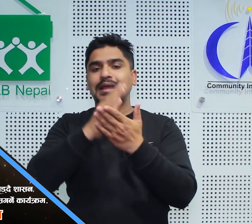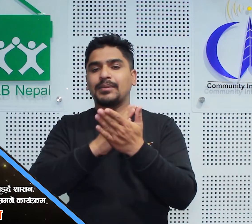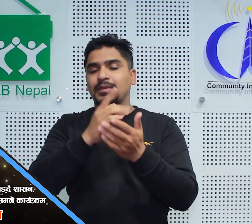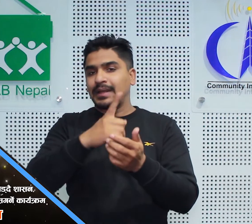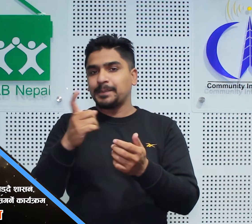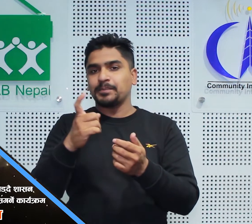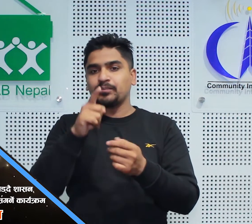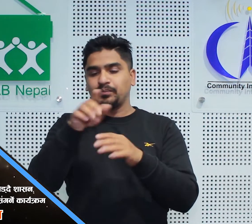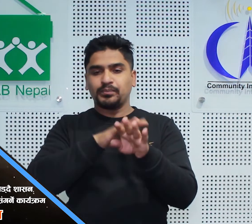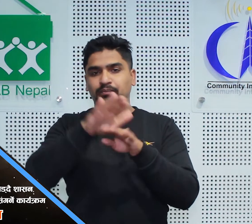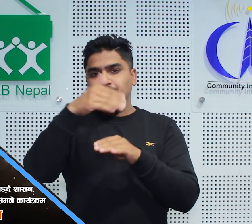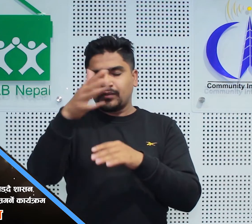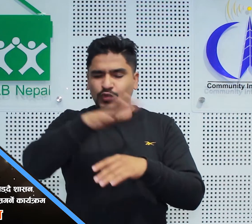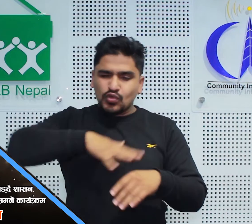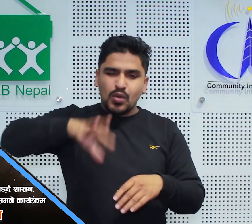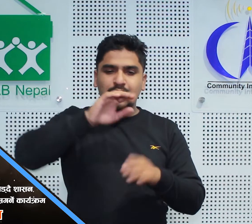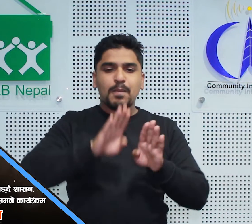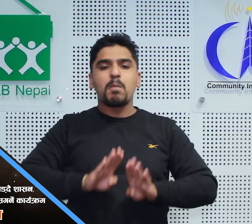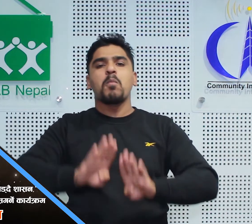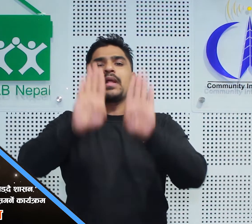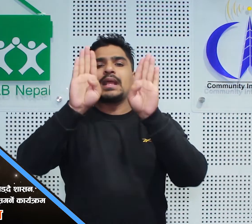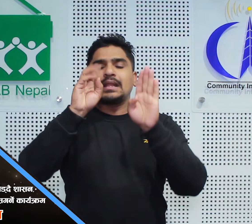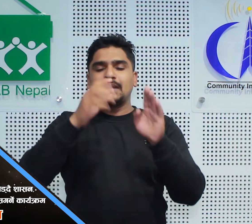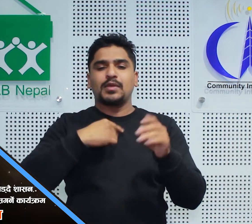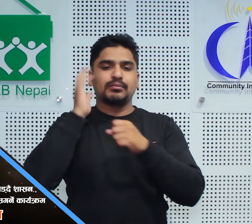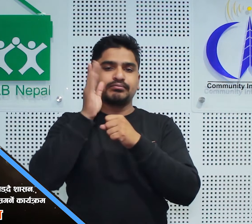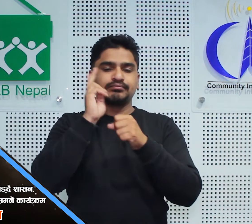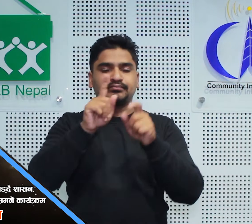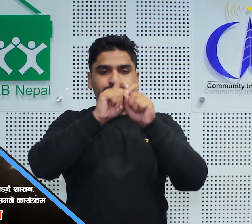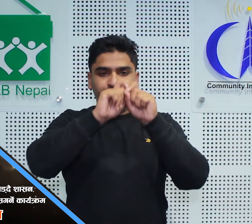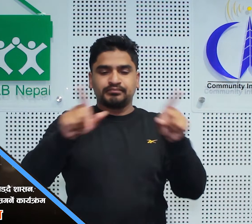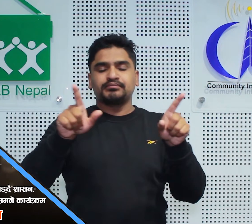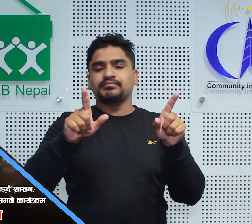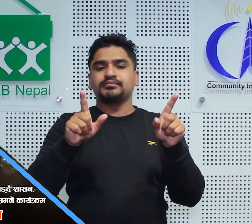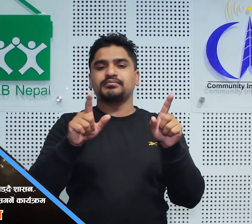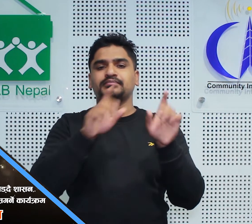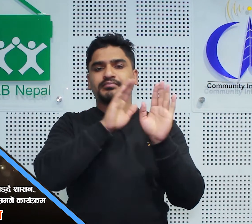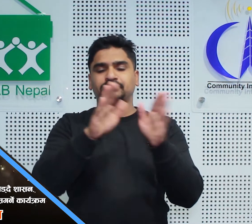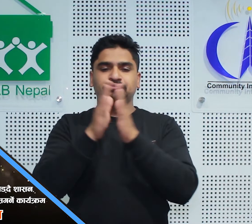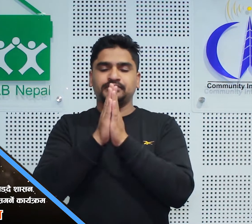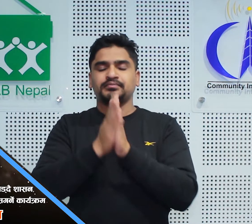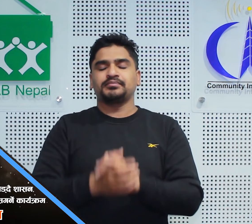लागि तपाईँहरूलाई सबैलाई बधाई दिँदै मेरा भनाइहरू यही अन्त्य गर्न चाहन्छु। धन्यवाद।